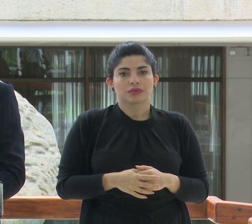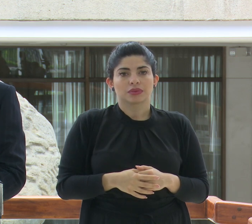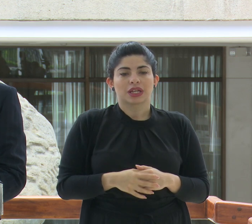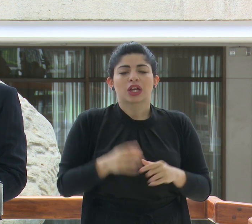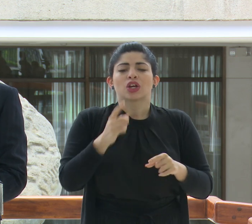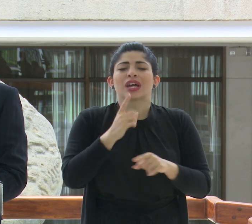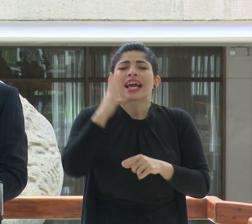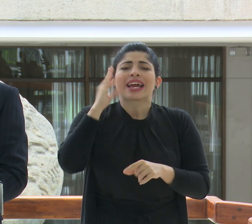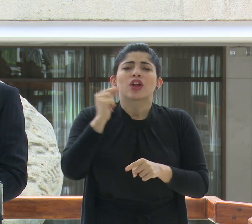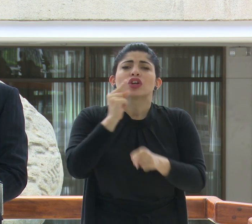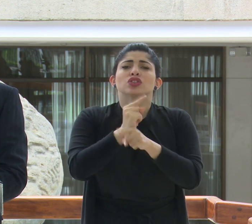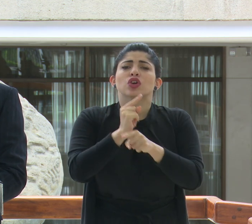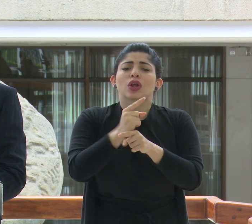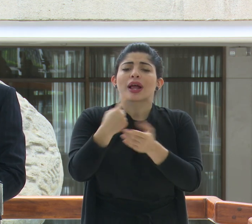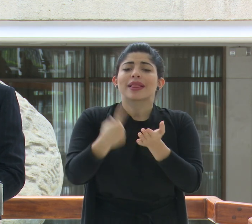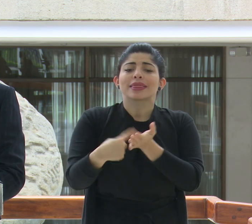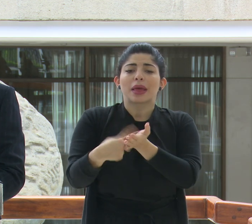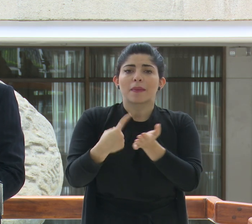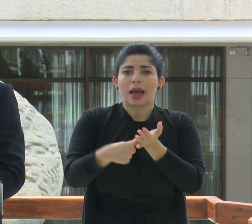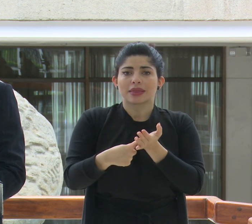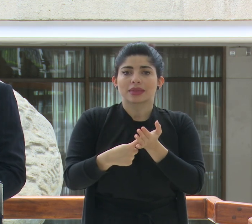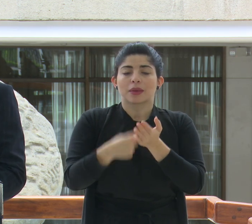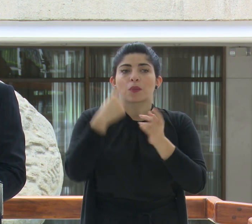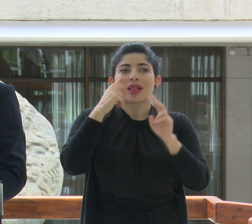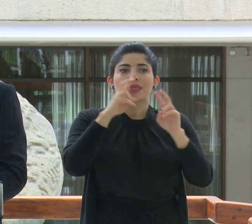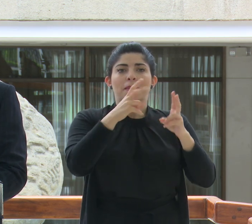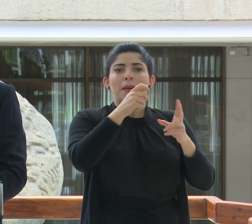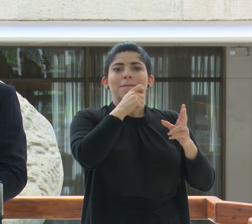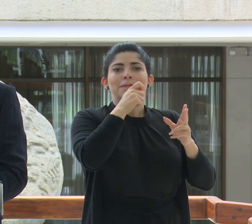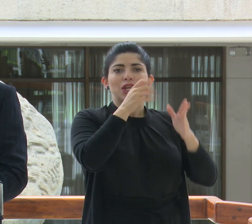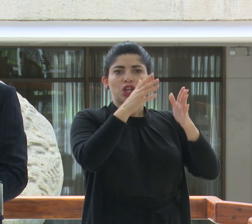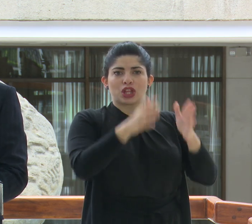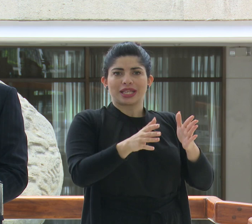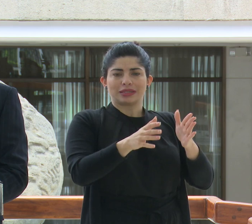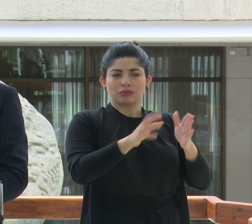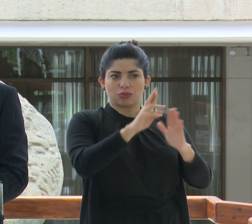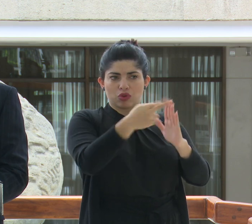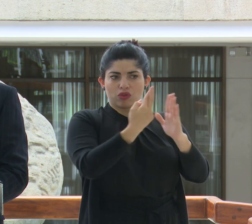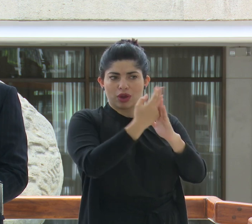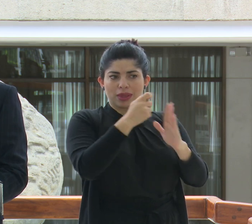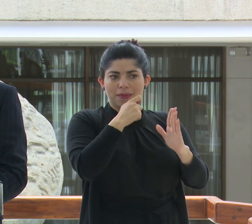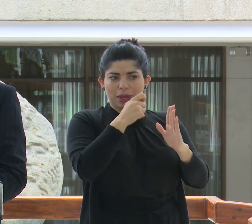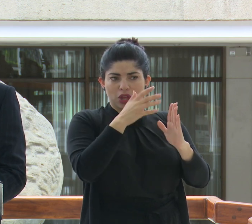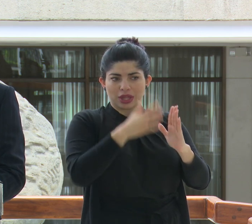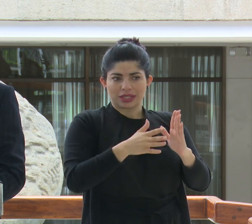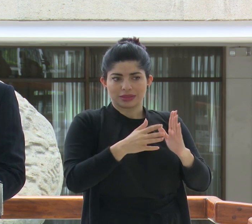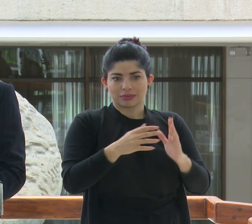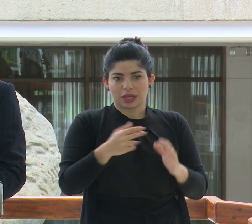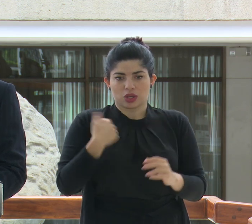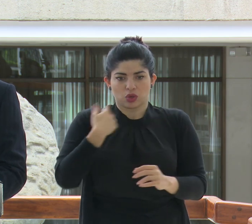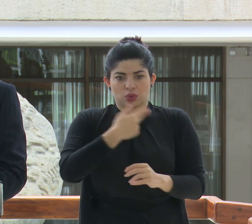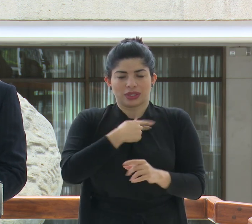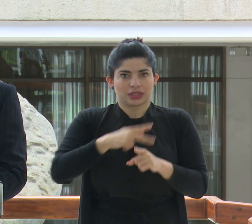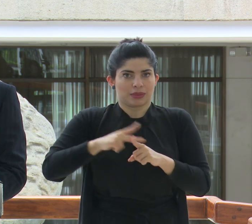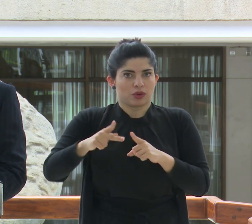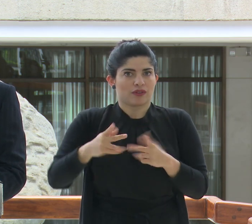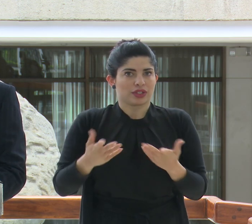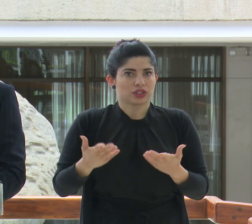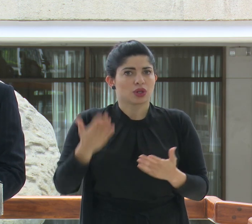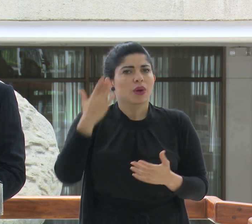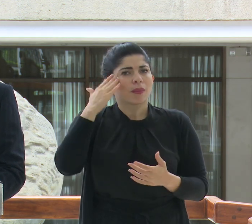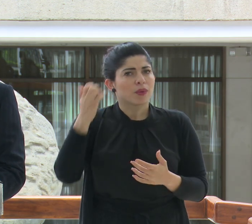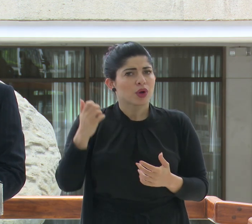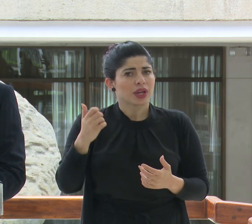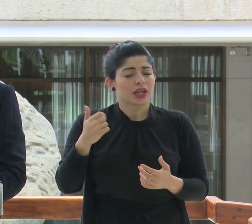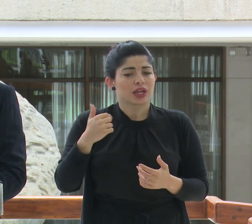y creo que es oportuno este debate en torno al periodismo y a lo que es, y me sumo ahí, nuestra profesión. Porque